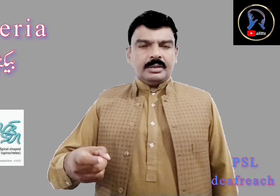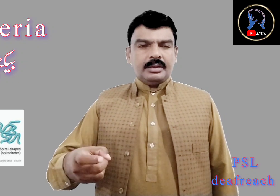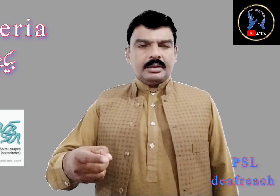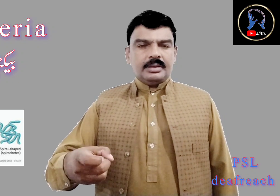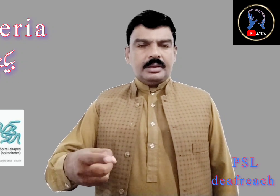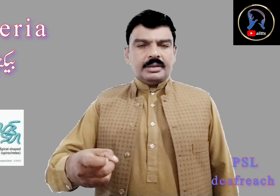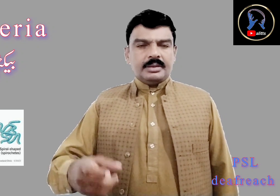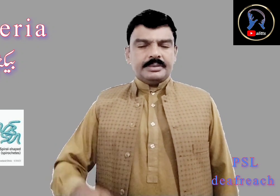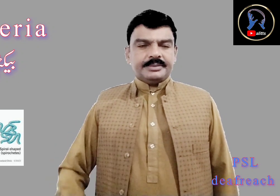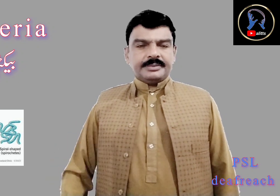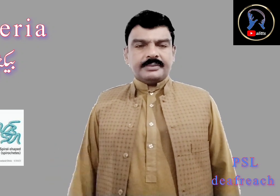कीड़ा